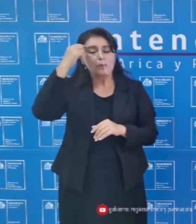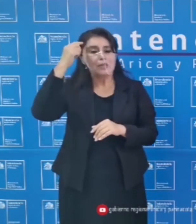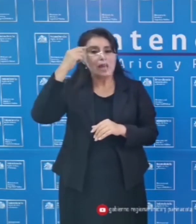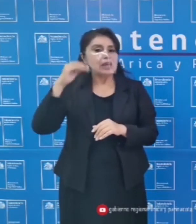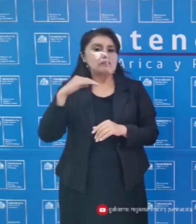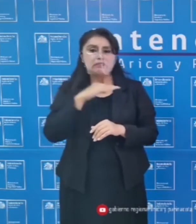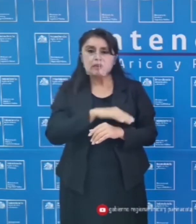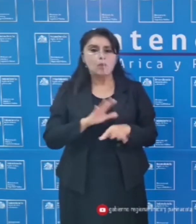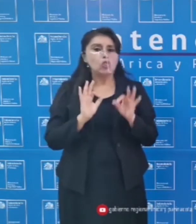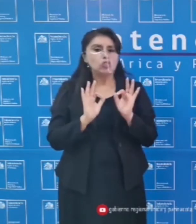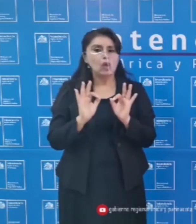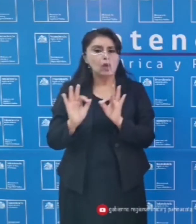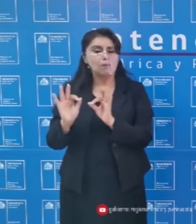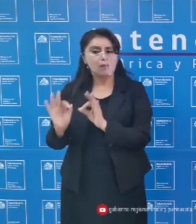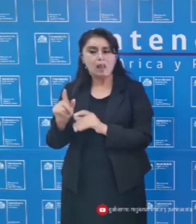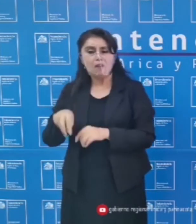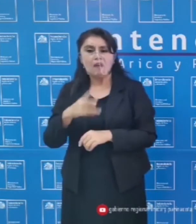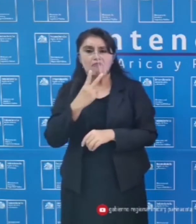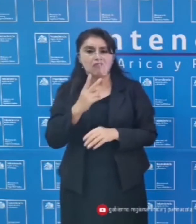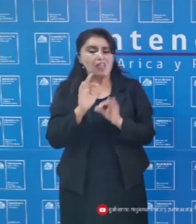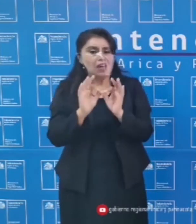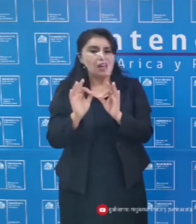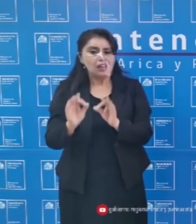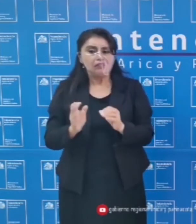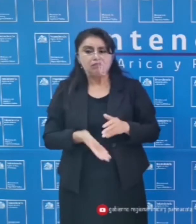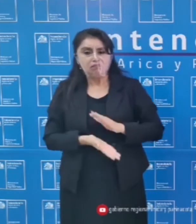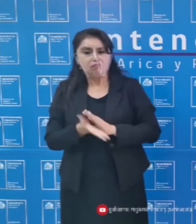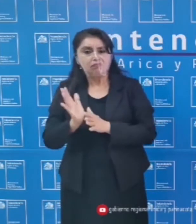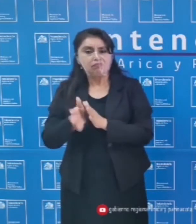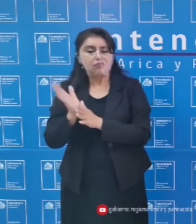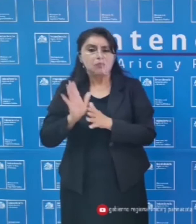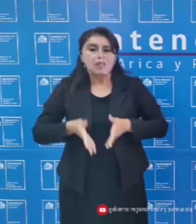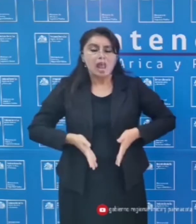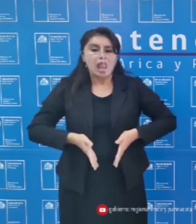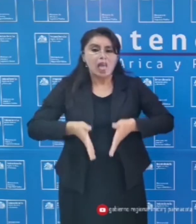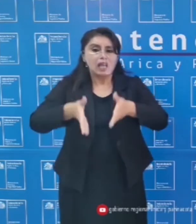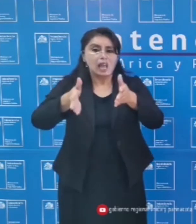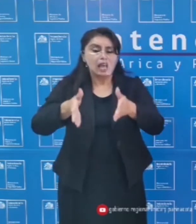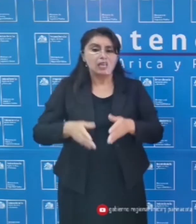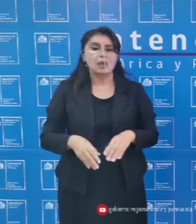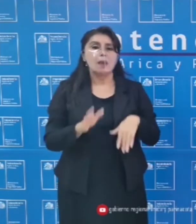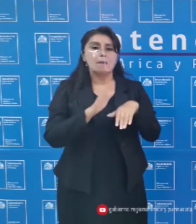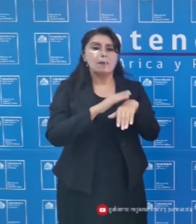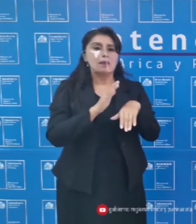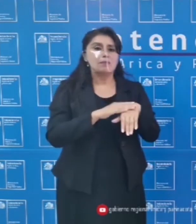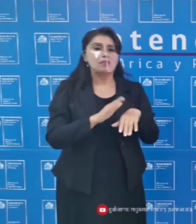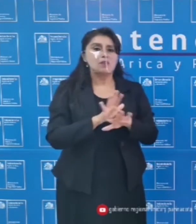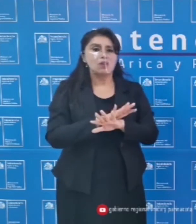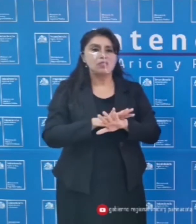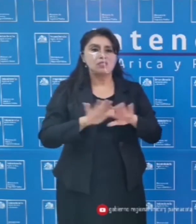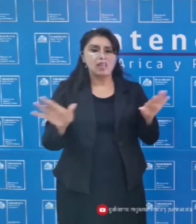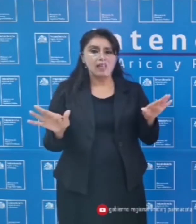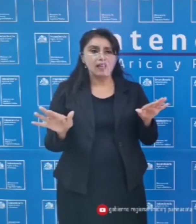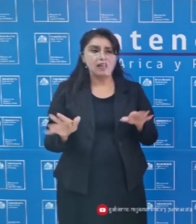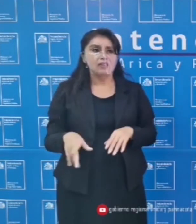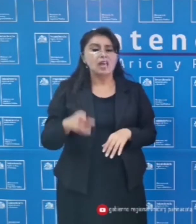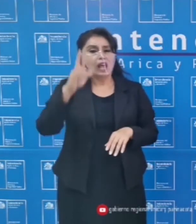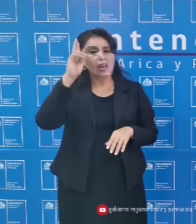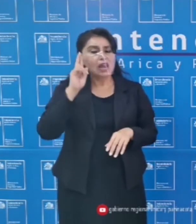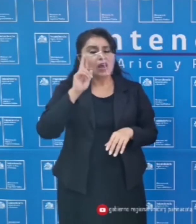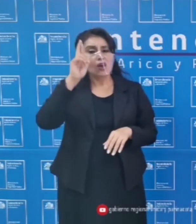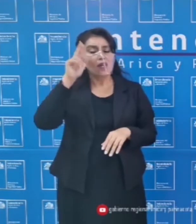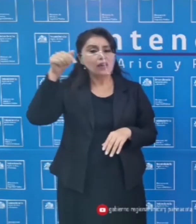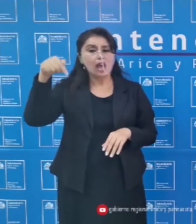inmediata, no significa que salgamos a la calle sin los permisos temporales, recordar que estamos en cuarentena, y esto es lo más